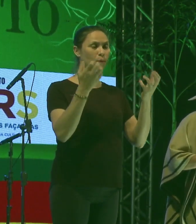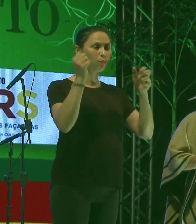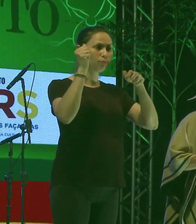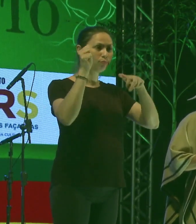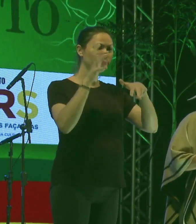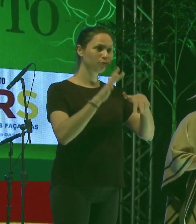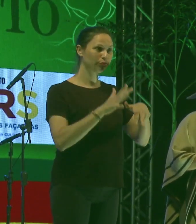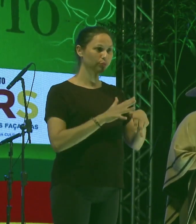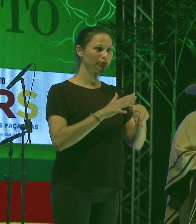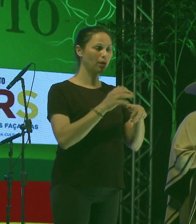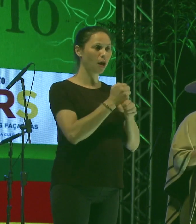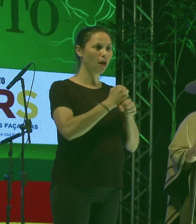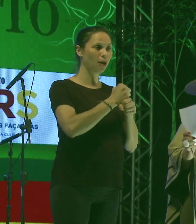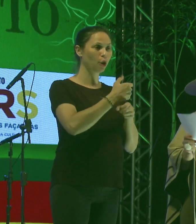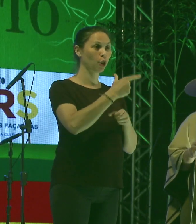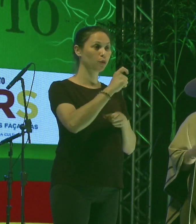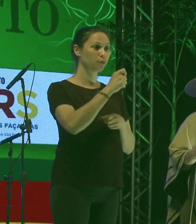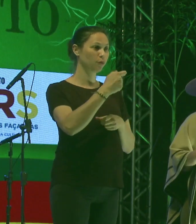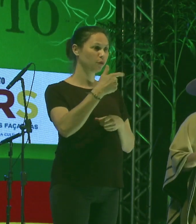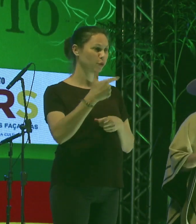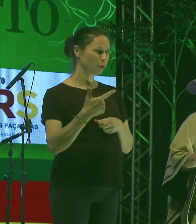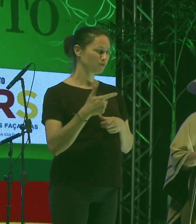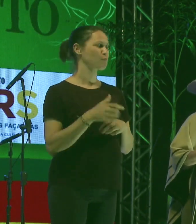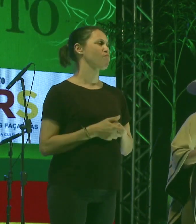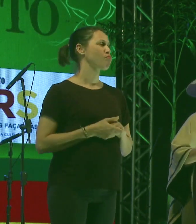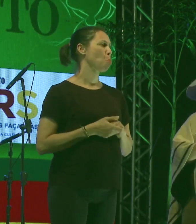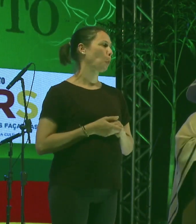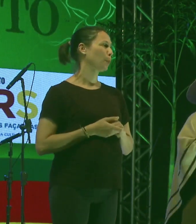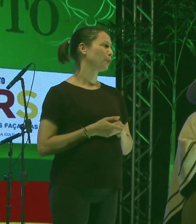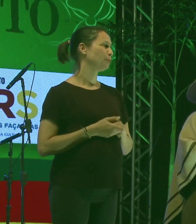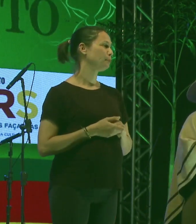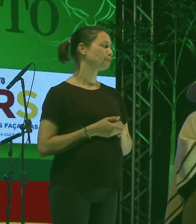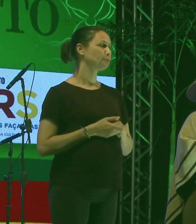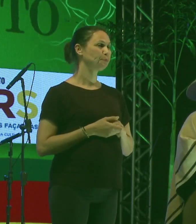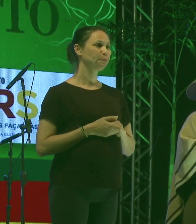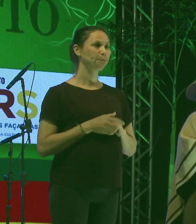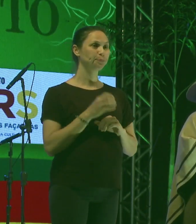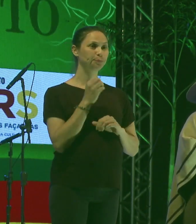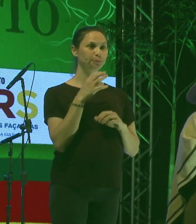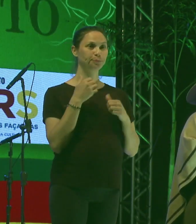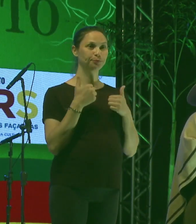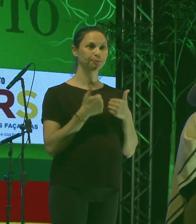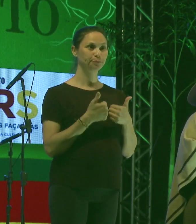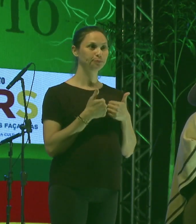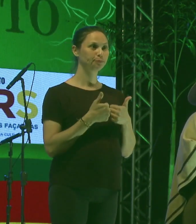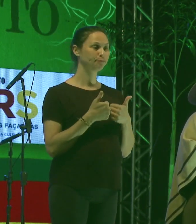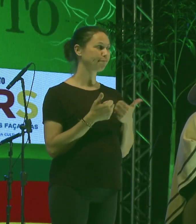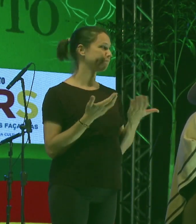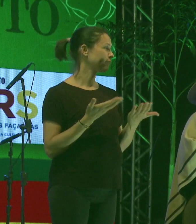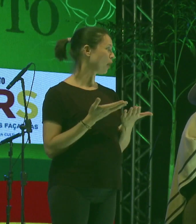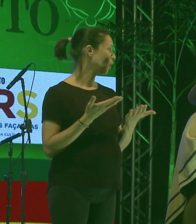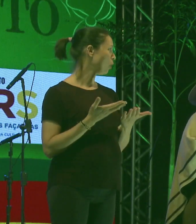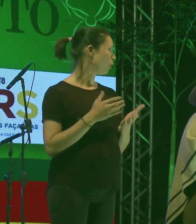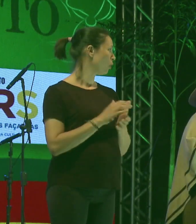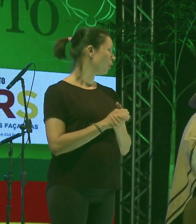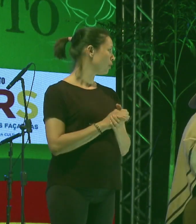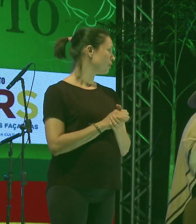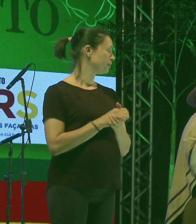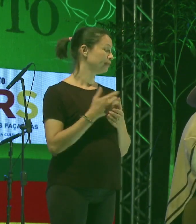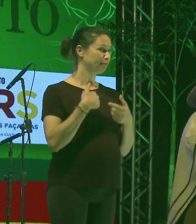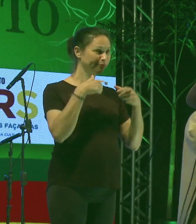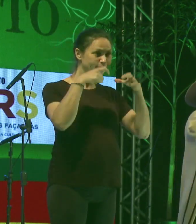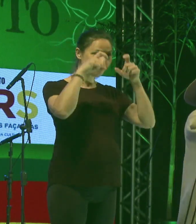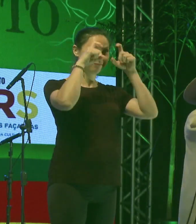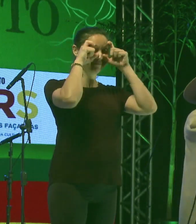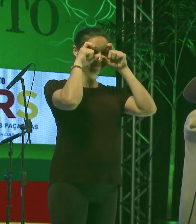de Luz 2022. Muito bem, meu povo querido Zeca. Vou colocar o meu óculos para não